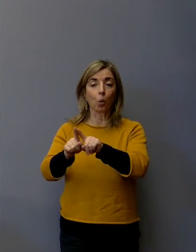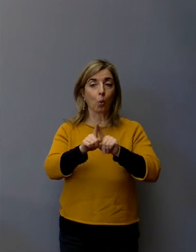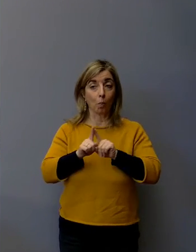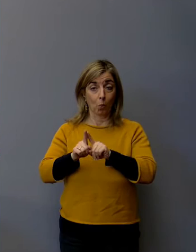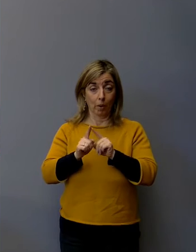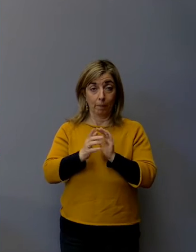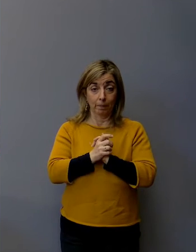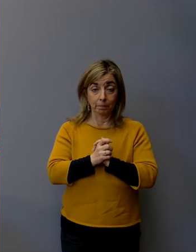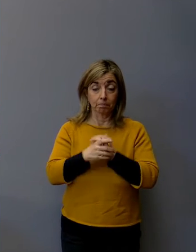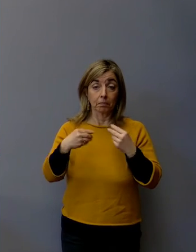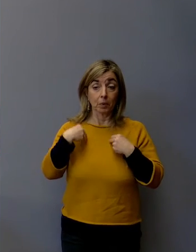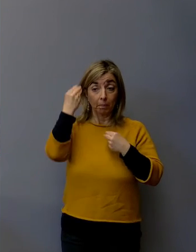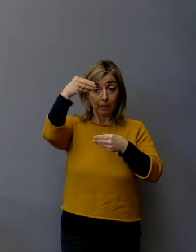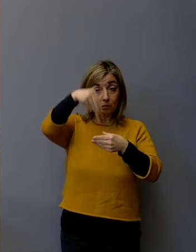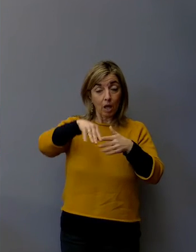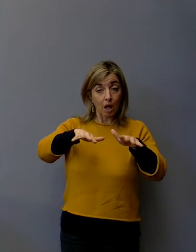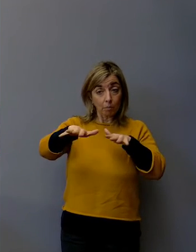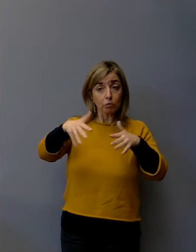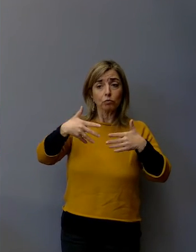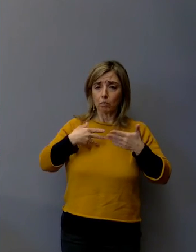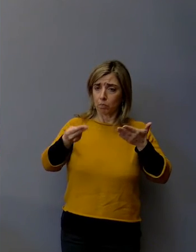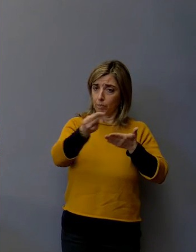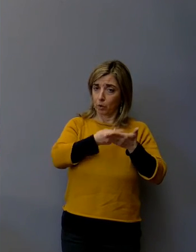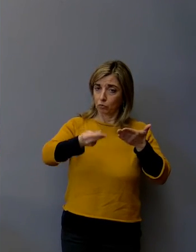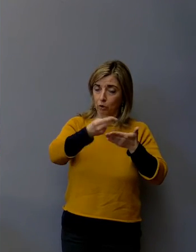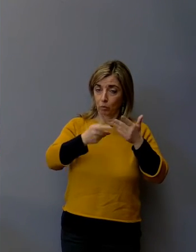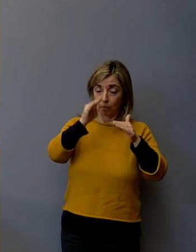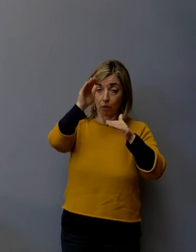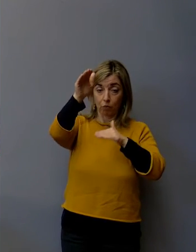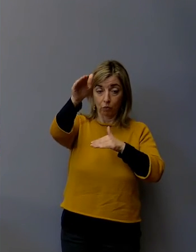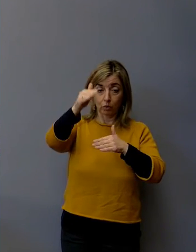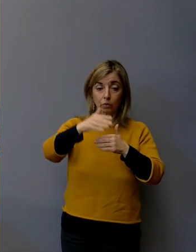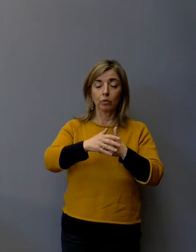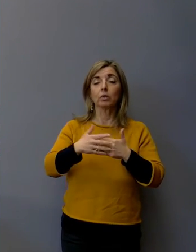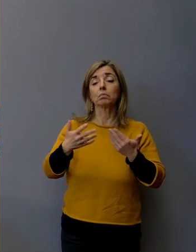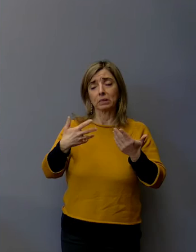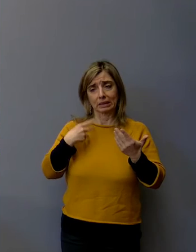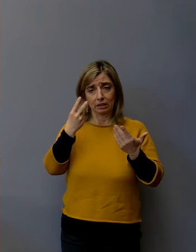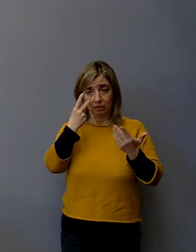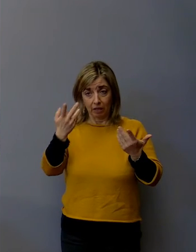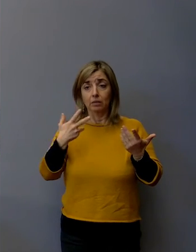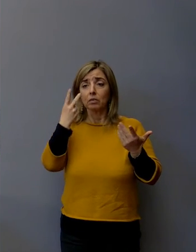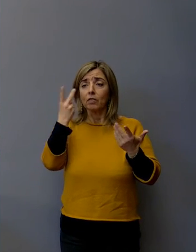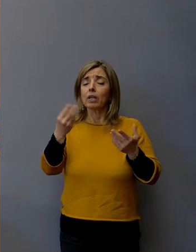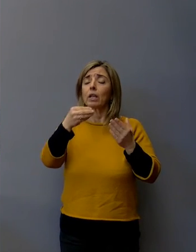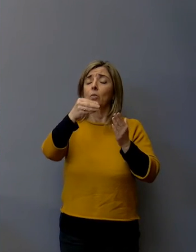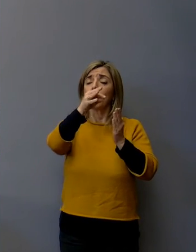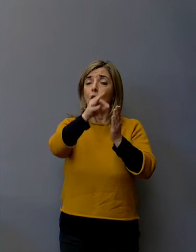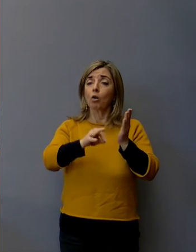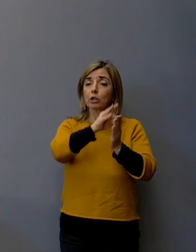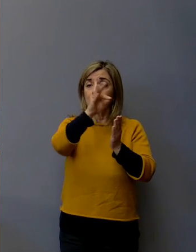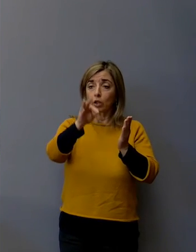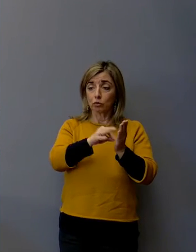ci sia che emerga in realtà anche oltre gli ordini del giorno anche di maggioranza che sono stati votati oggi